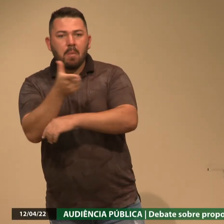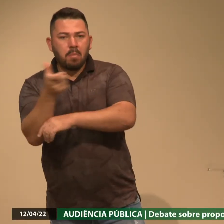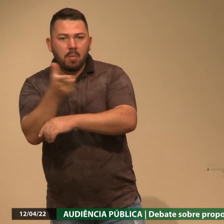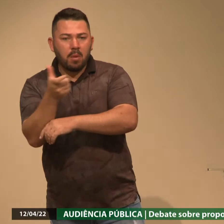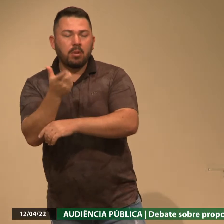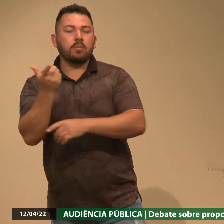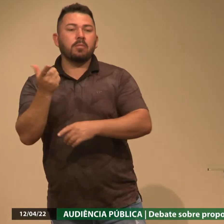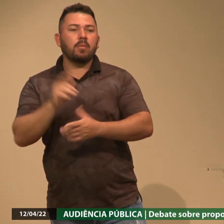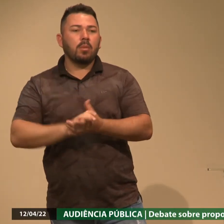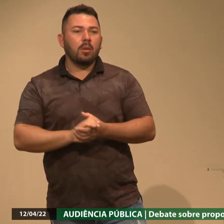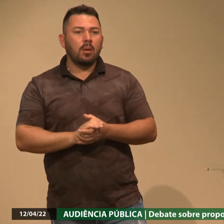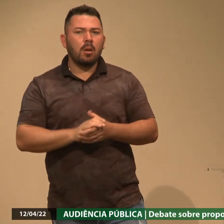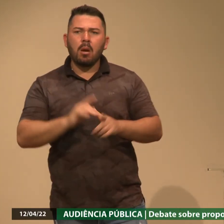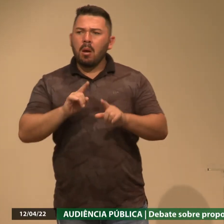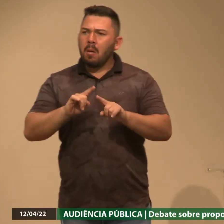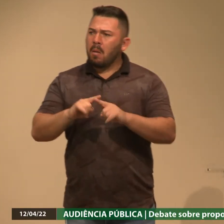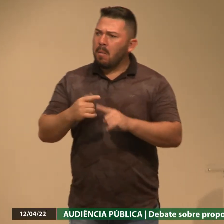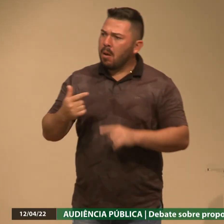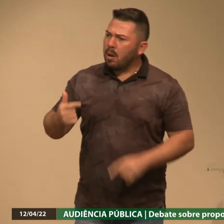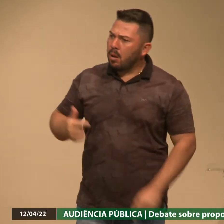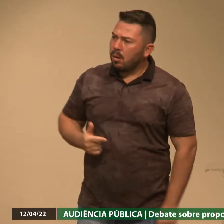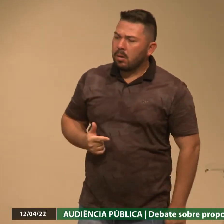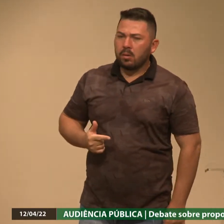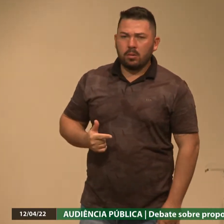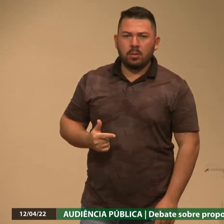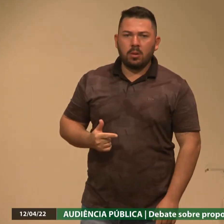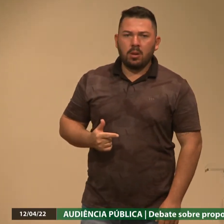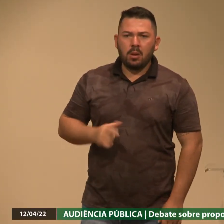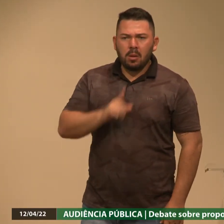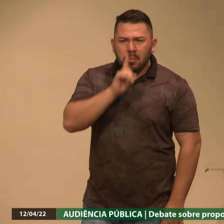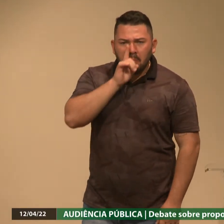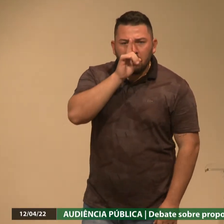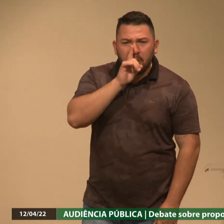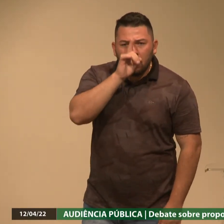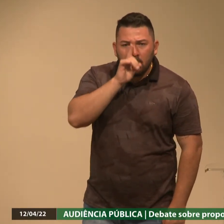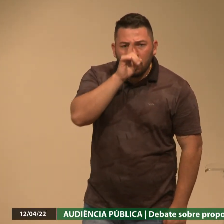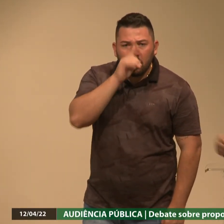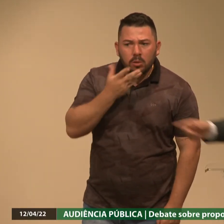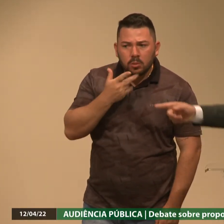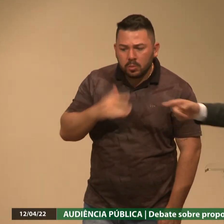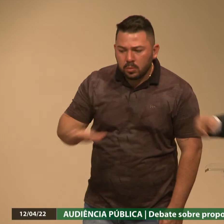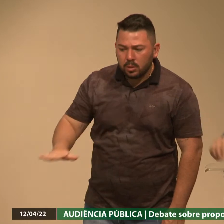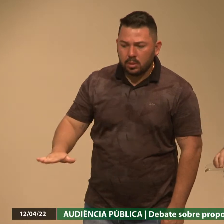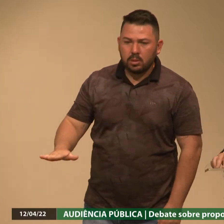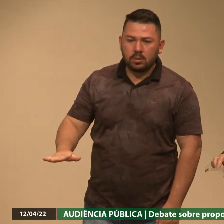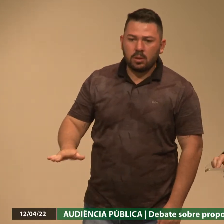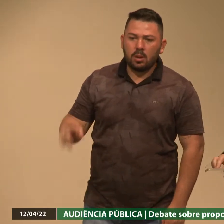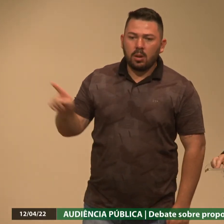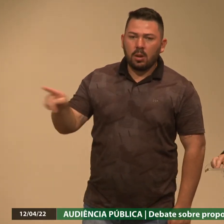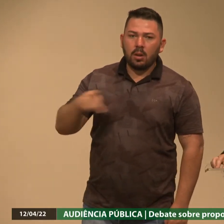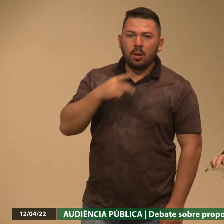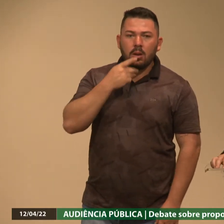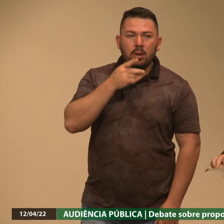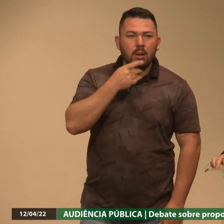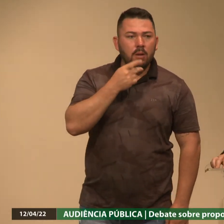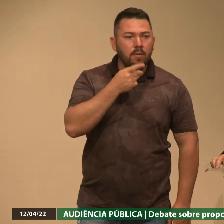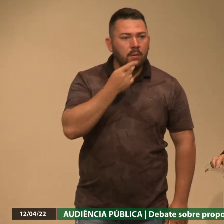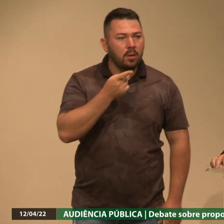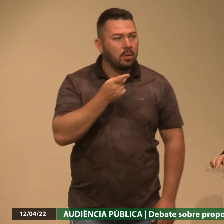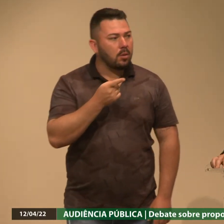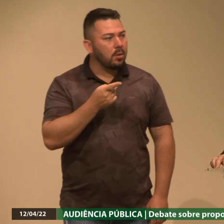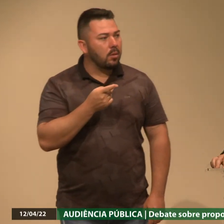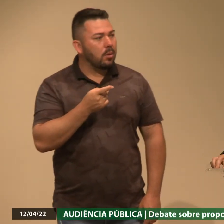daí a mais uma arma não é para o perigoso para uma criança Alice equitação